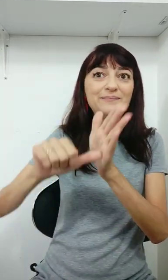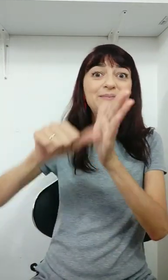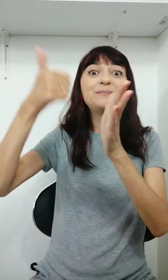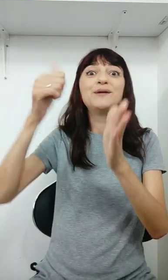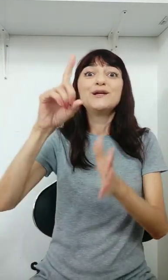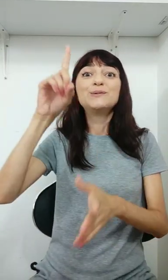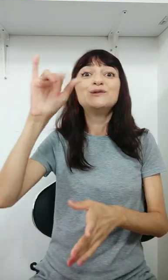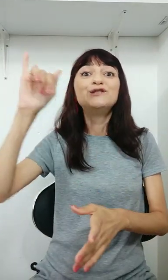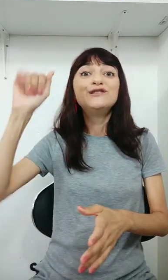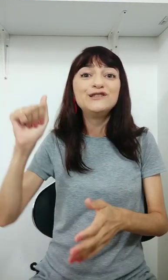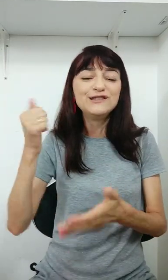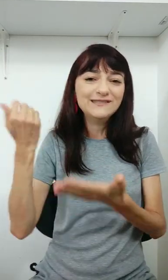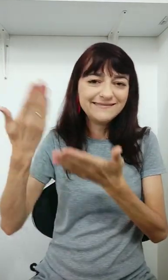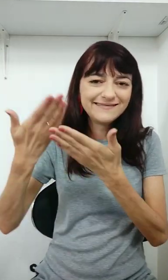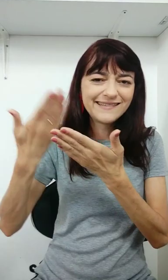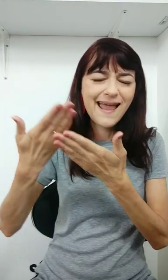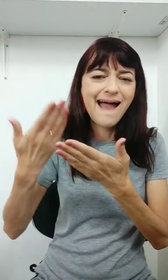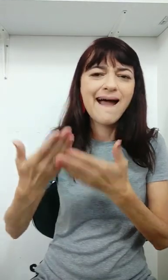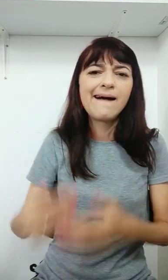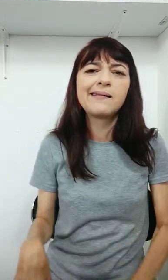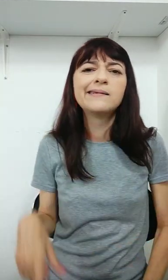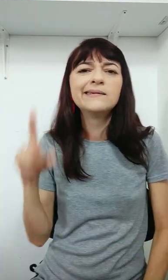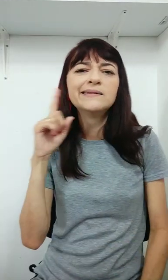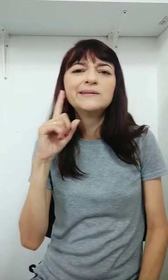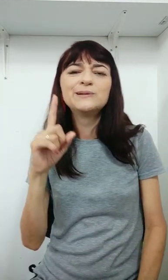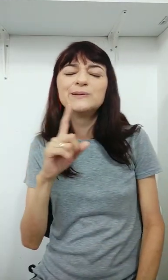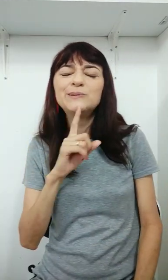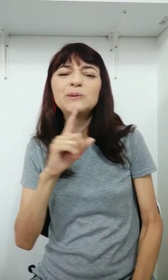Por exemplo, o primeiro dia de aula, né?